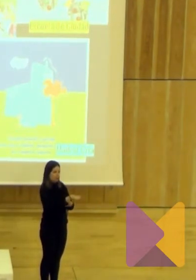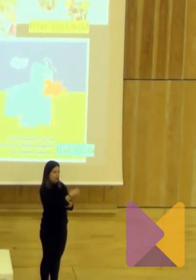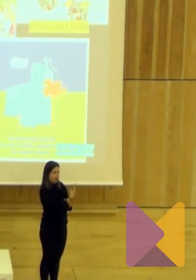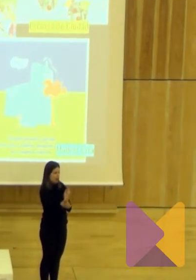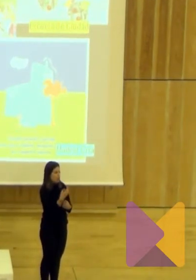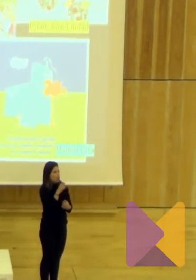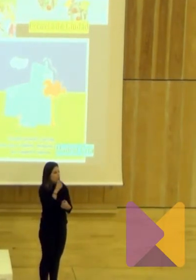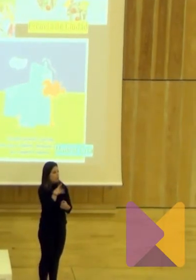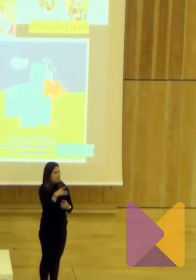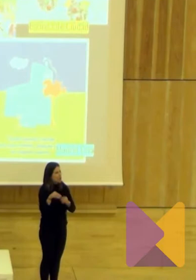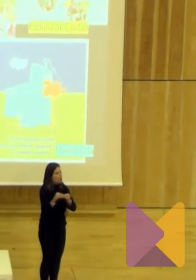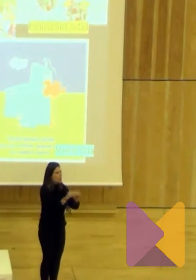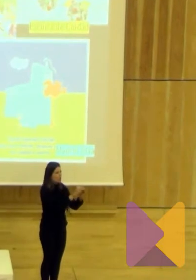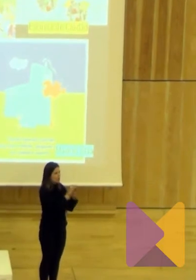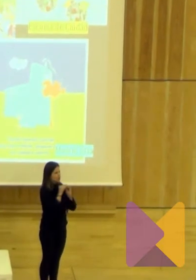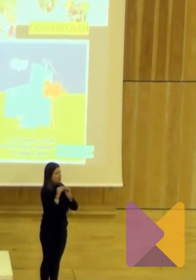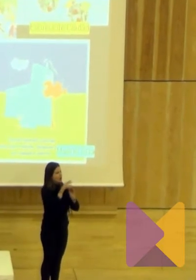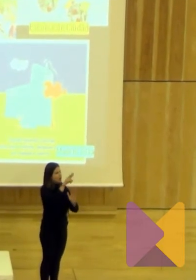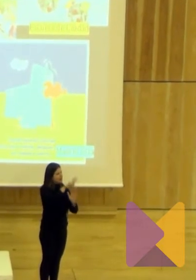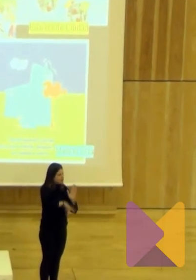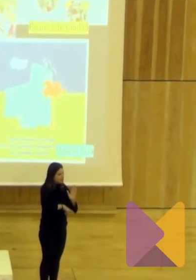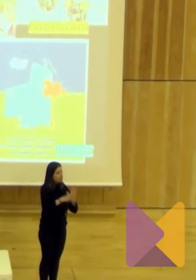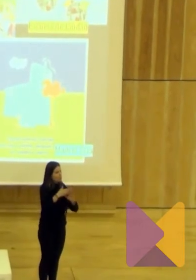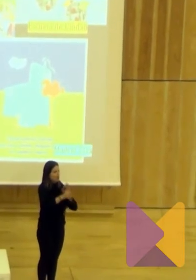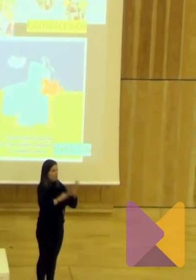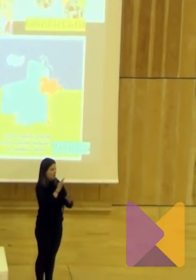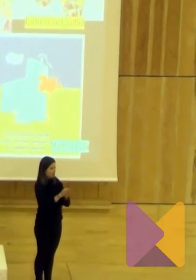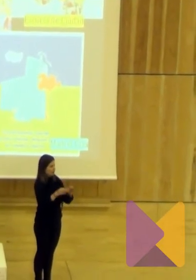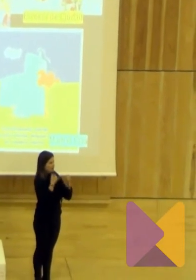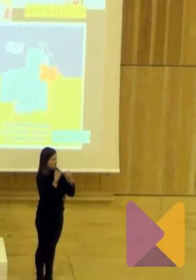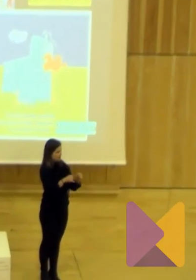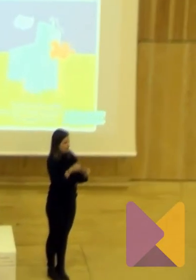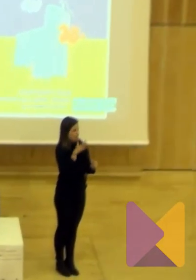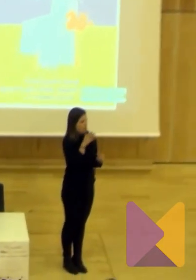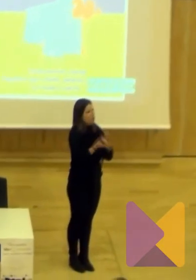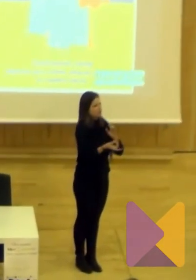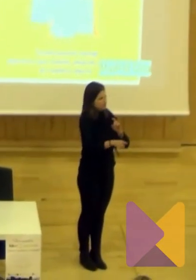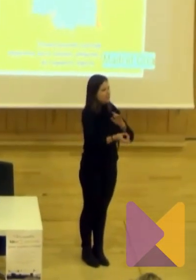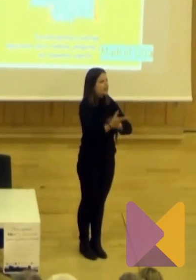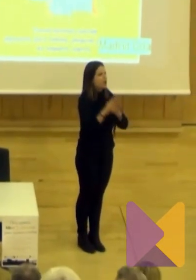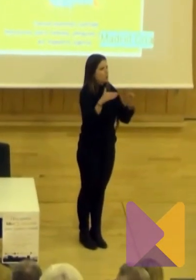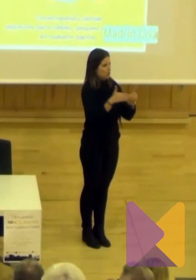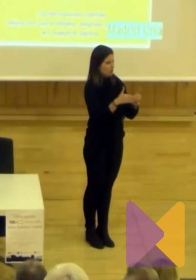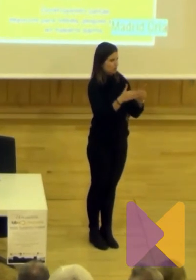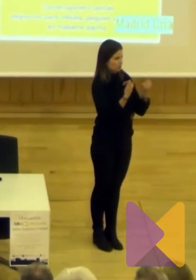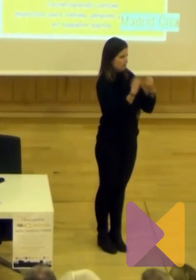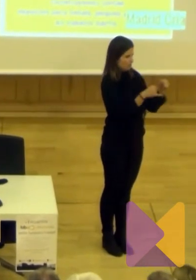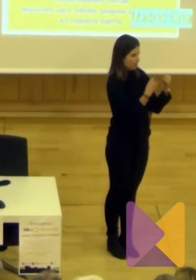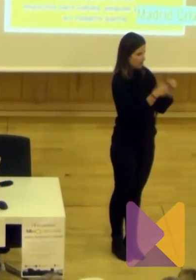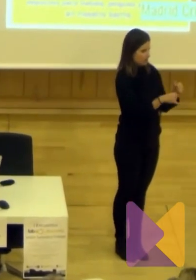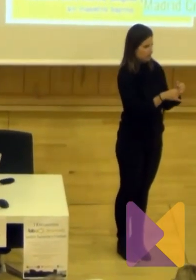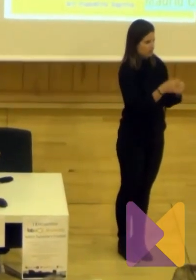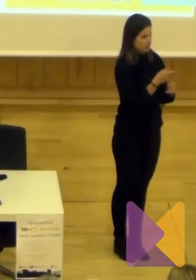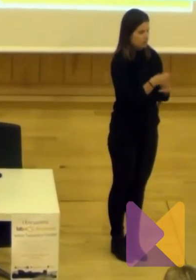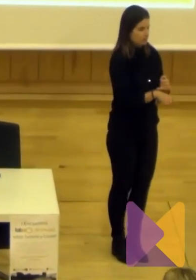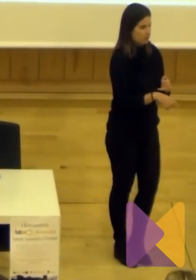podía homogenizar la reglamentación para organizar este tipo de cosas porque esto crea comunidad también, ¿no? y la recuperación